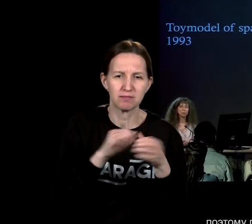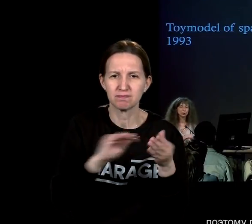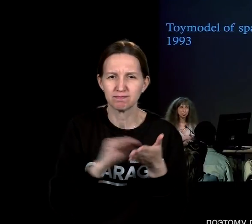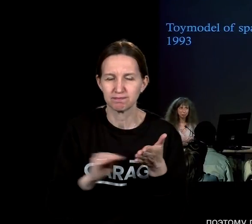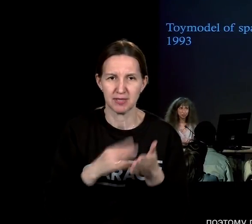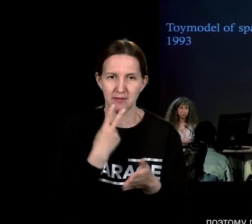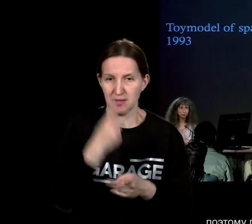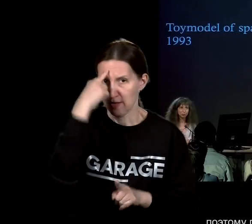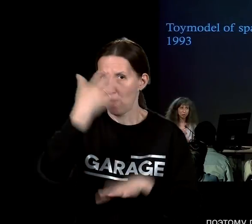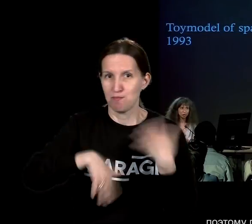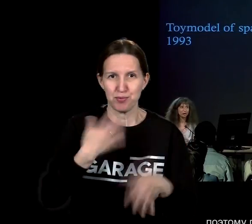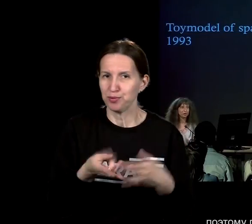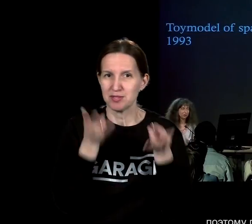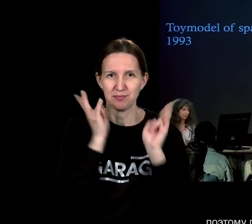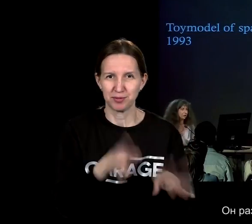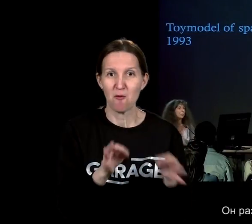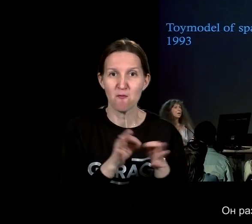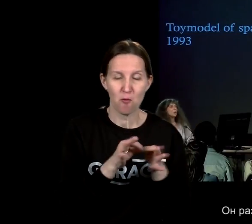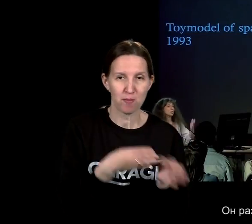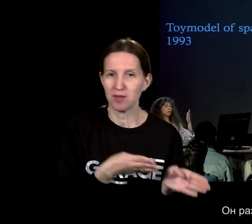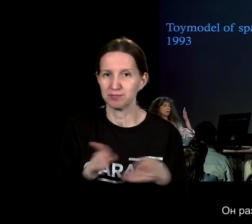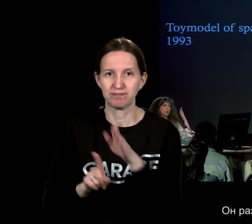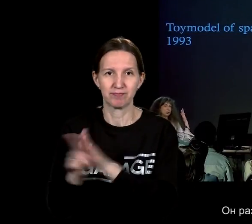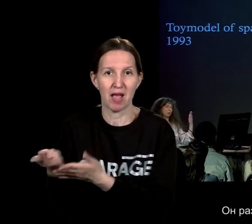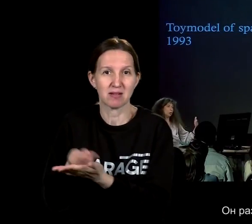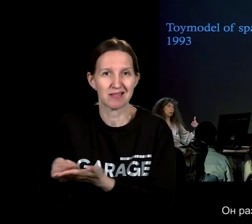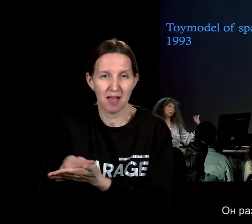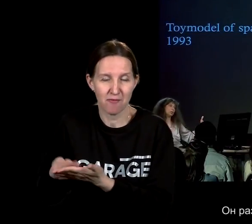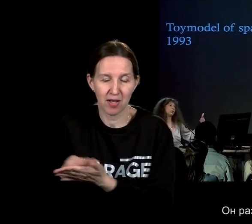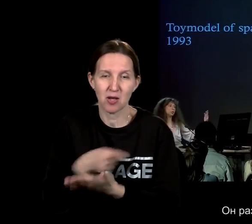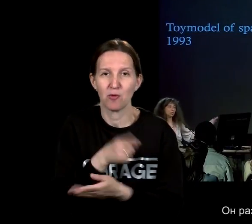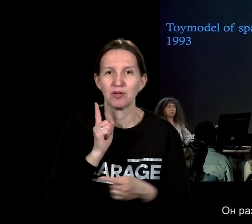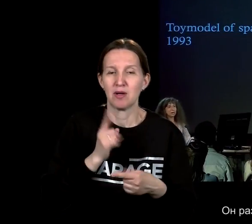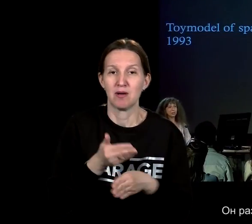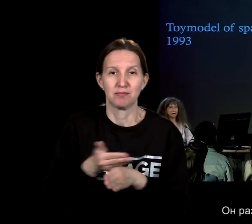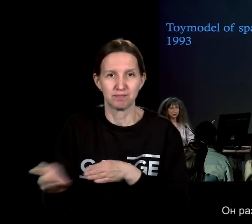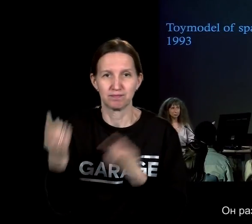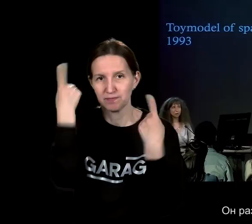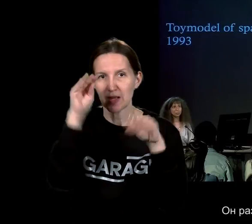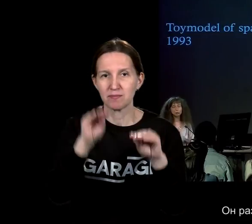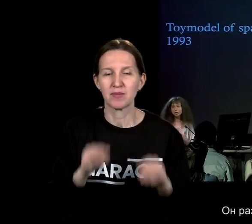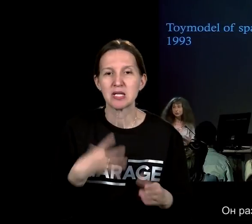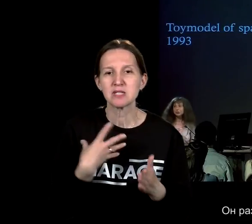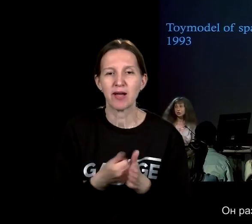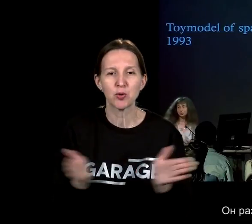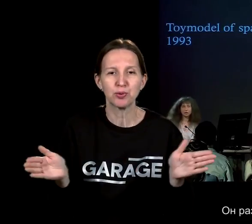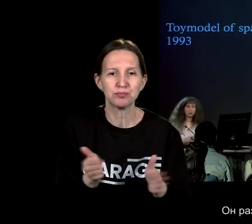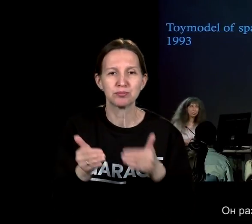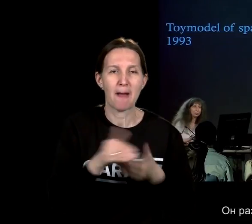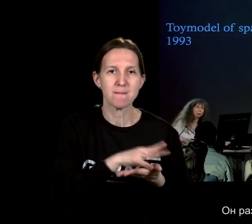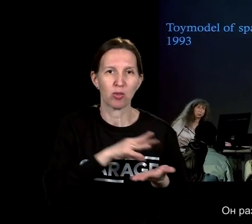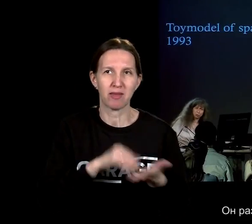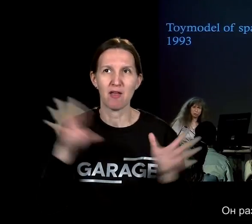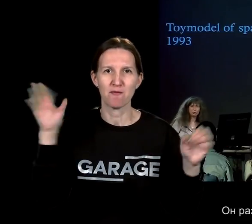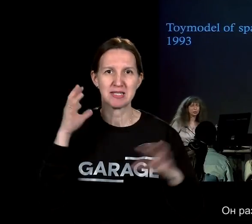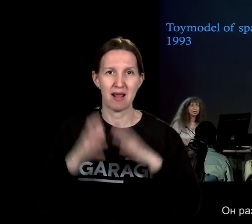поэтому он перестает писать формулы и начинает рисовать. Он разрабатывает собственную вот игрушечную модель Вселенной, потому что он действительно начинает